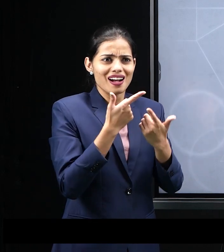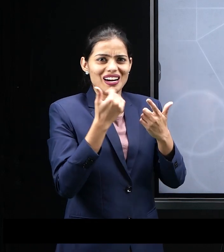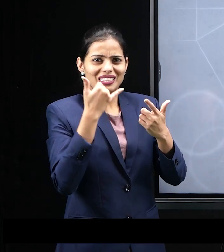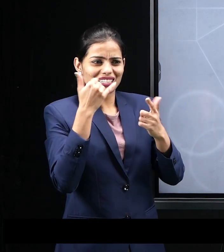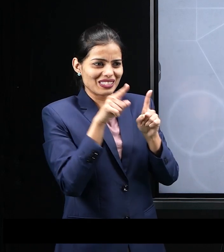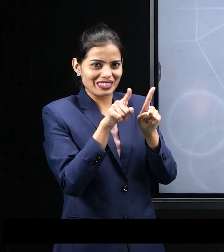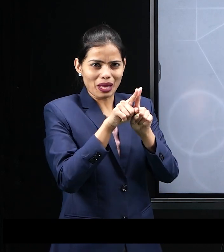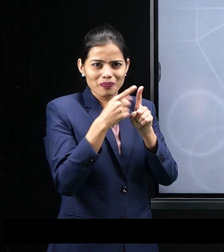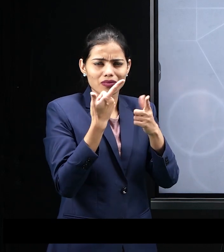सममित,